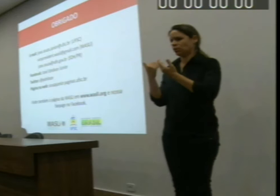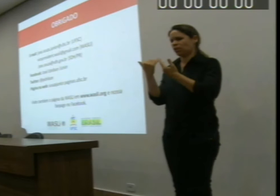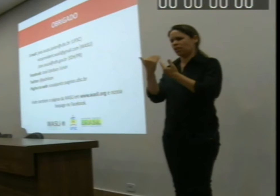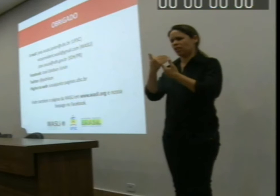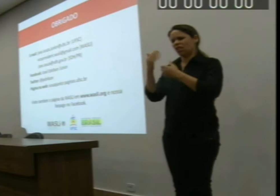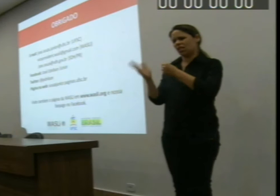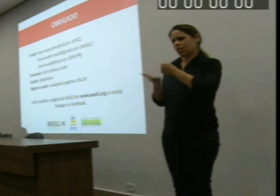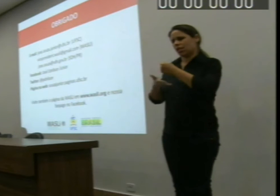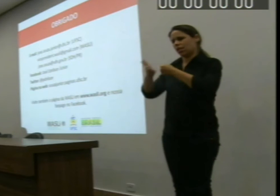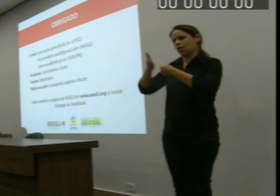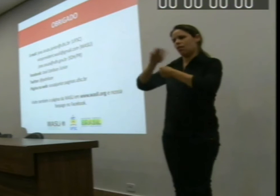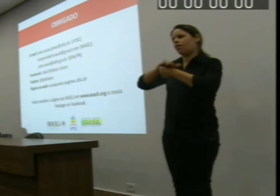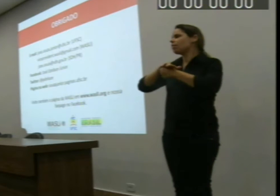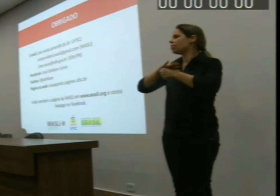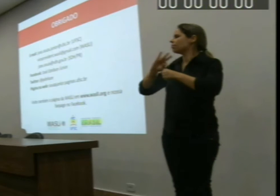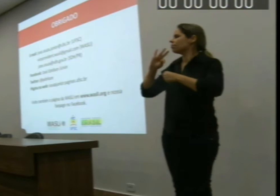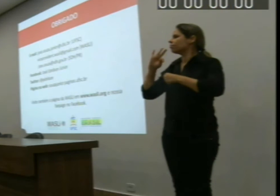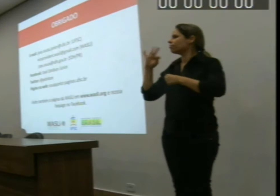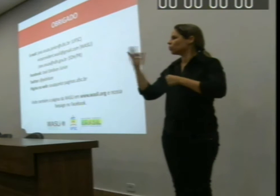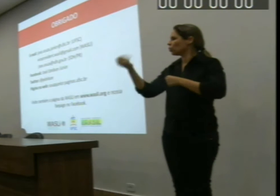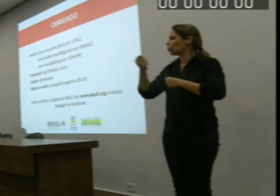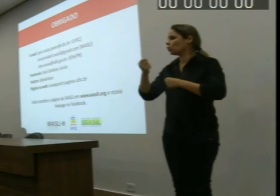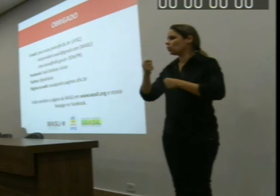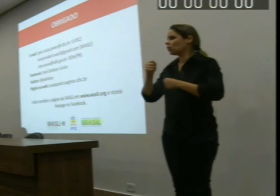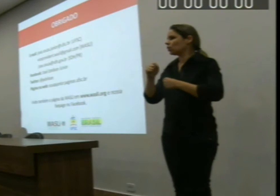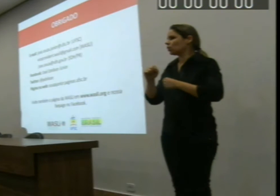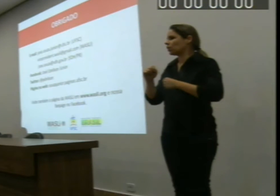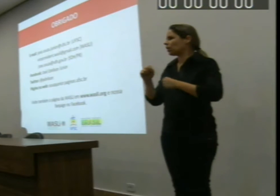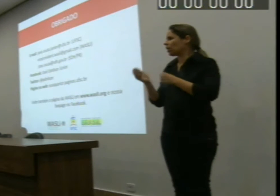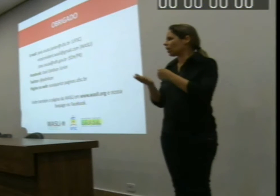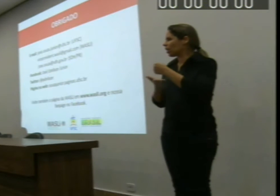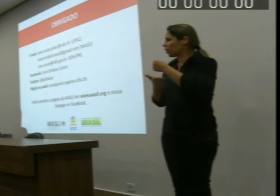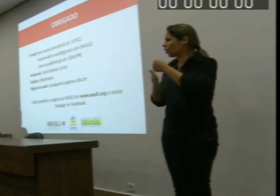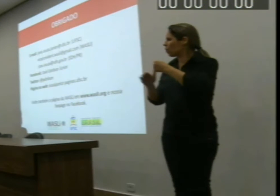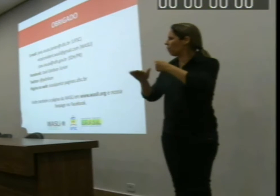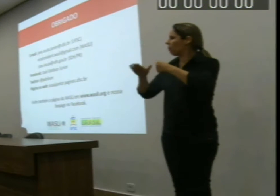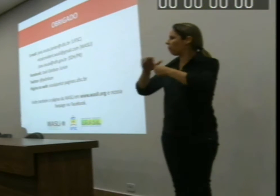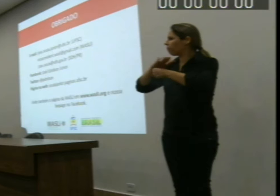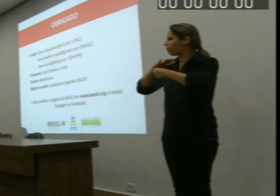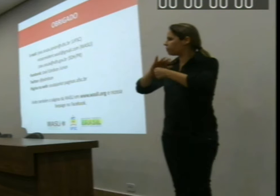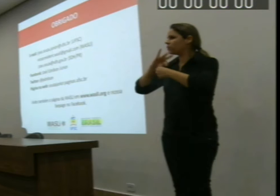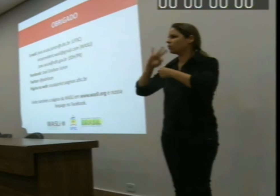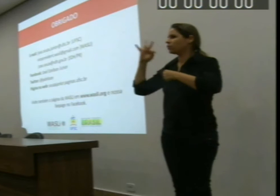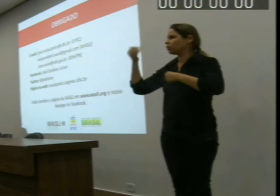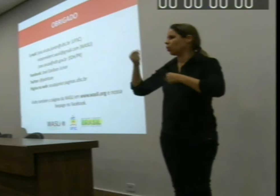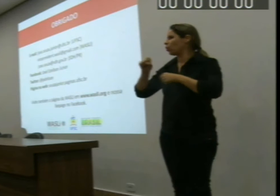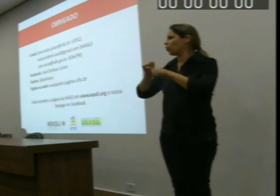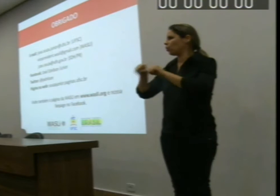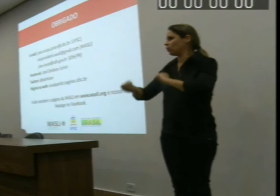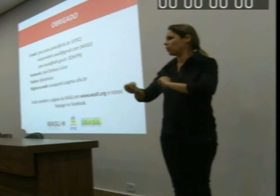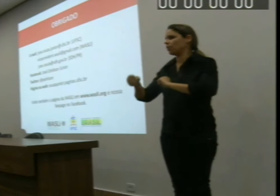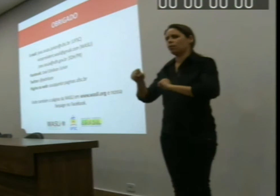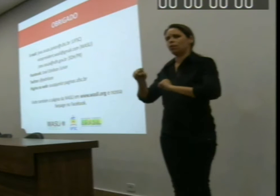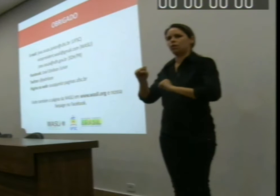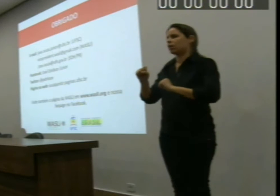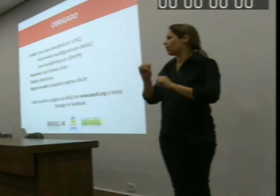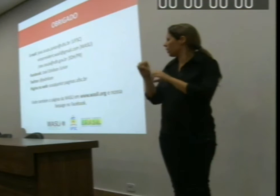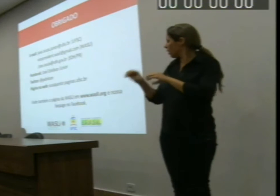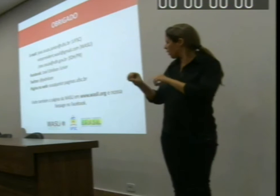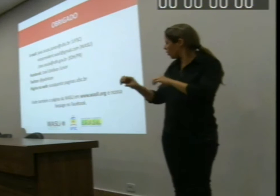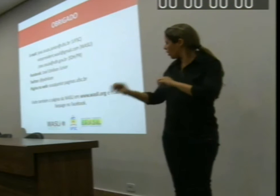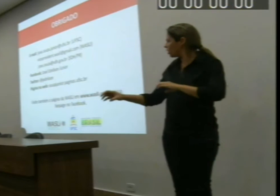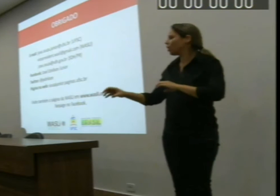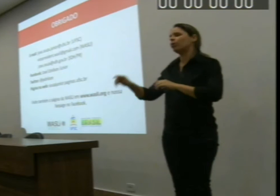surdos tem todos os níveis e eles são por fatores diversos assim cada um é uma coisa